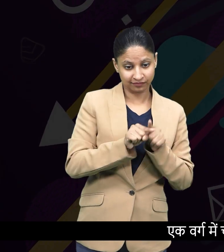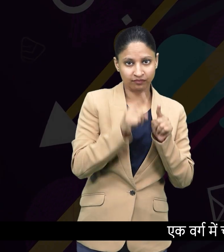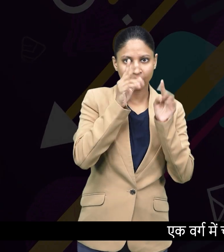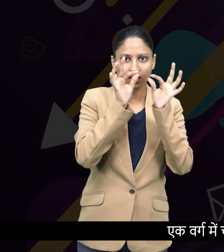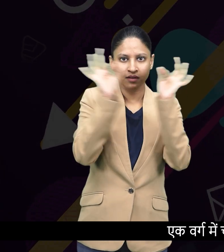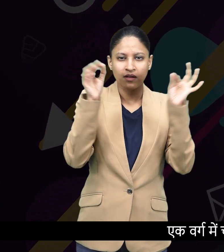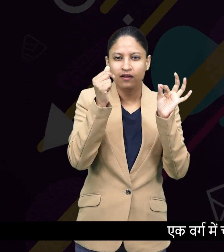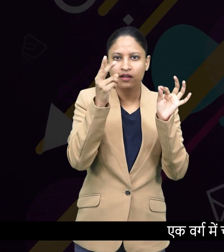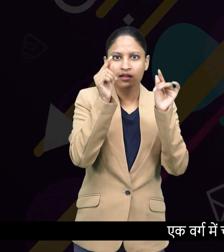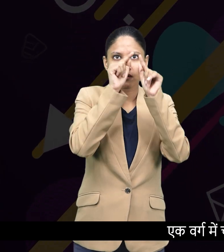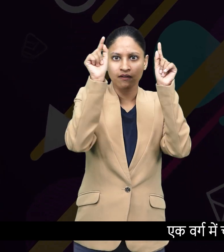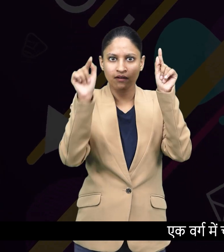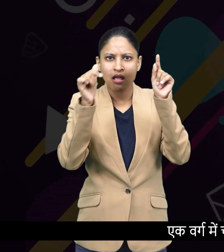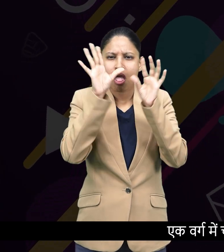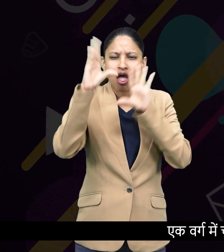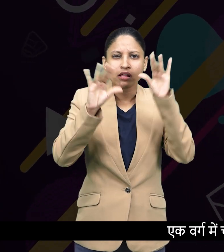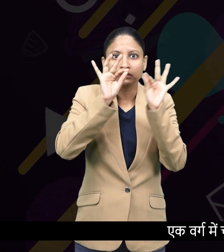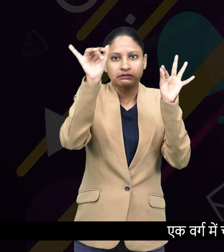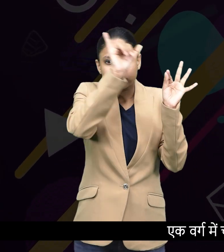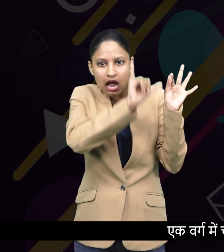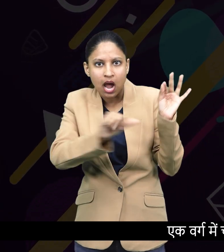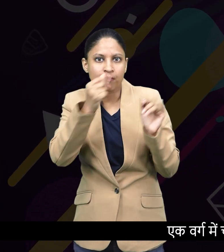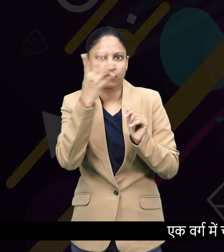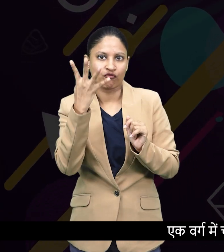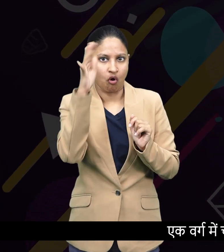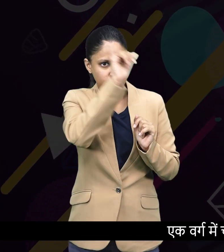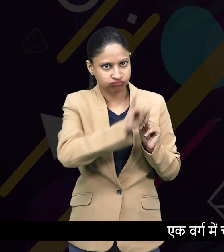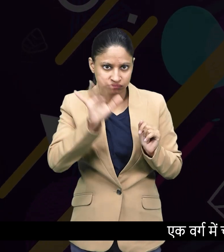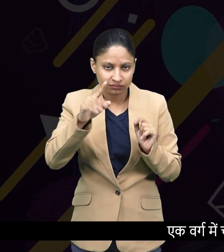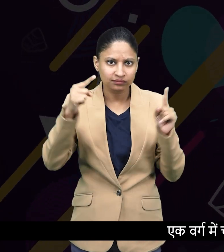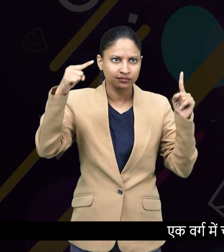एक वर्ग में 4 भुजाएं और 4 कोने होते हैं,